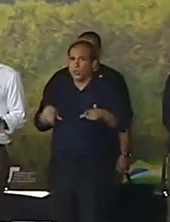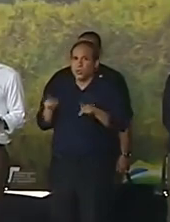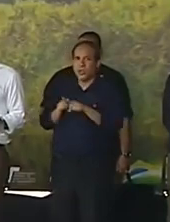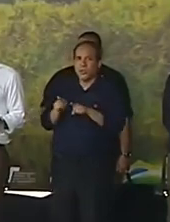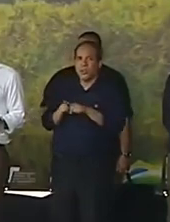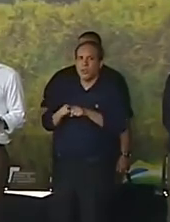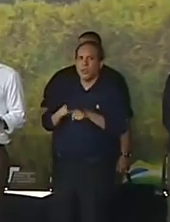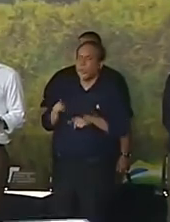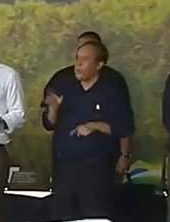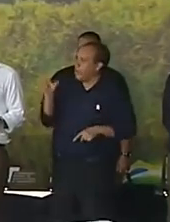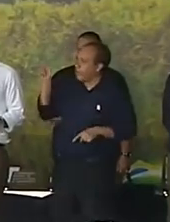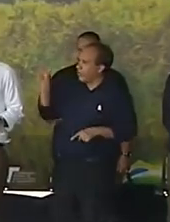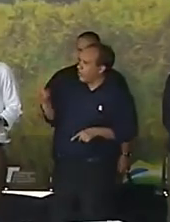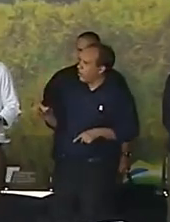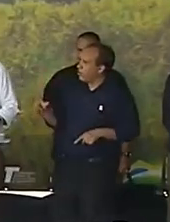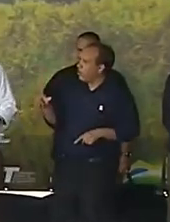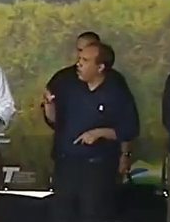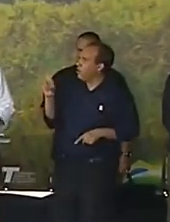nome